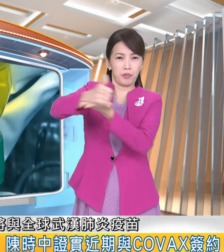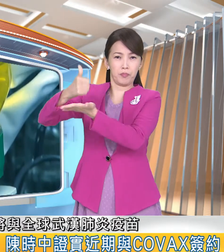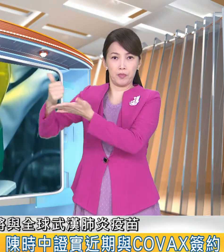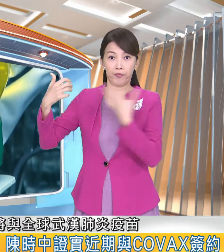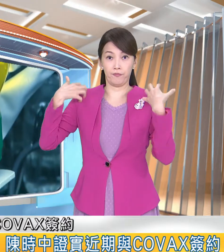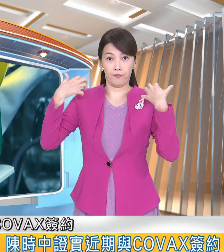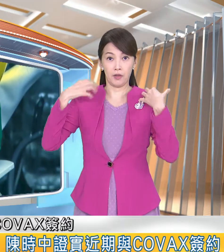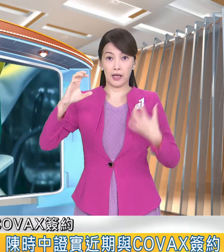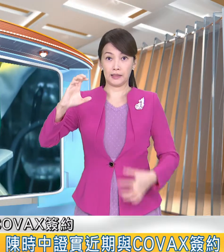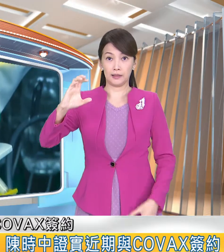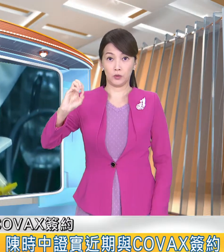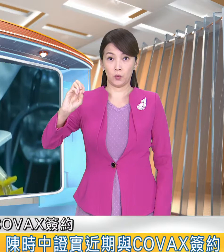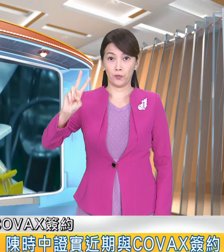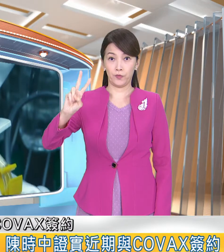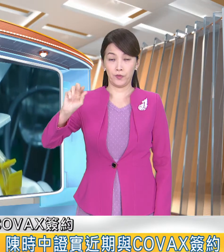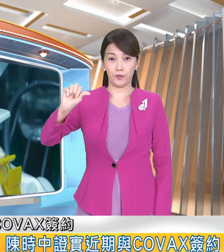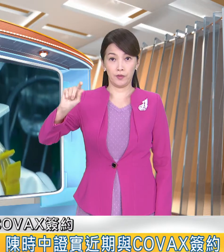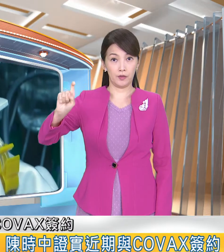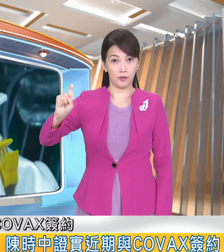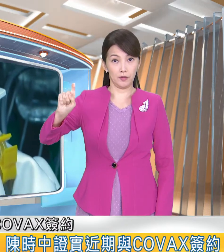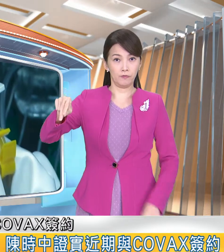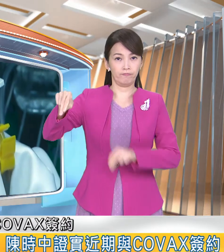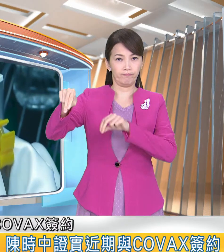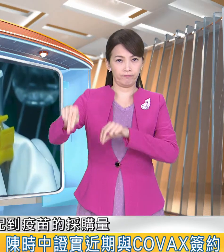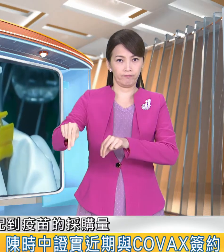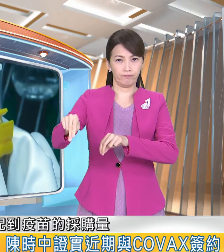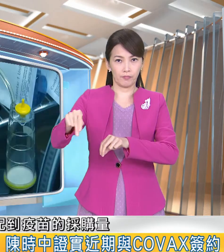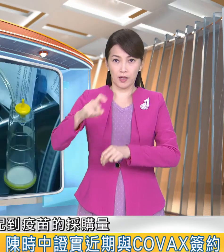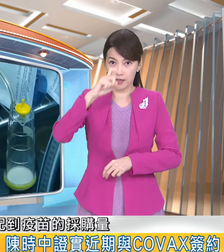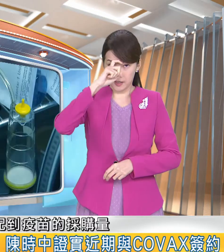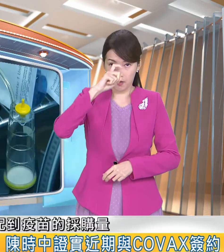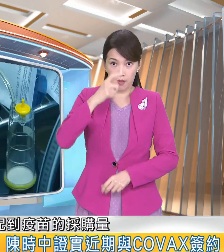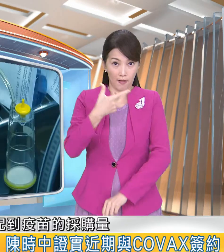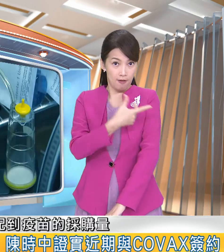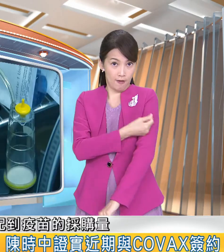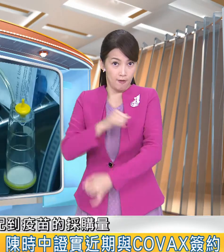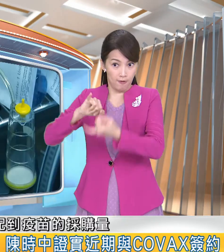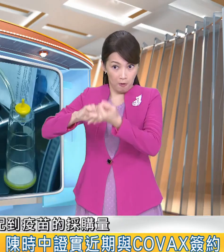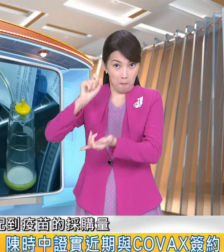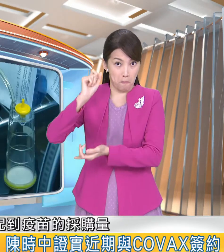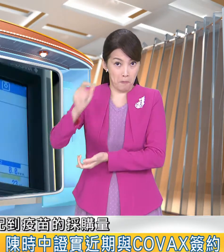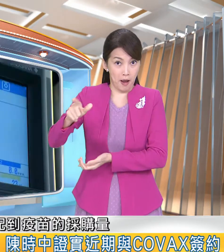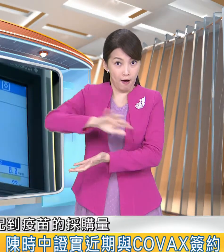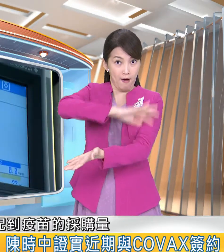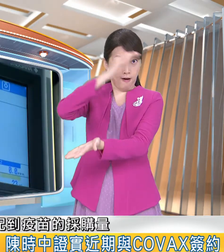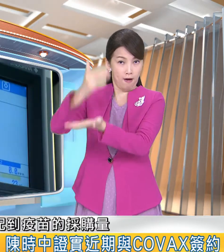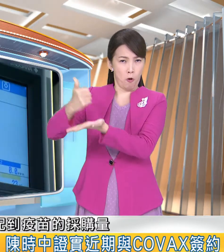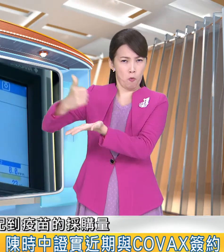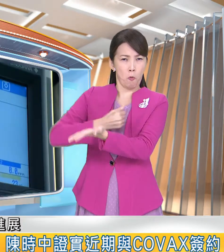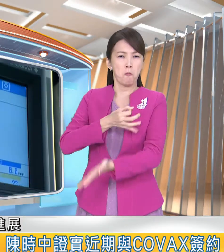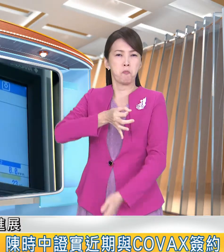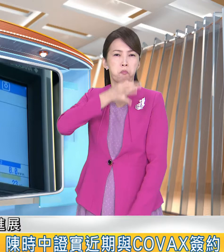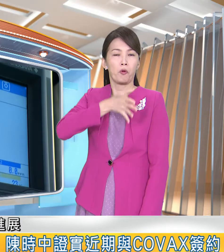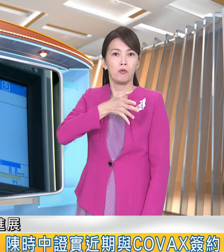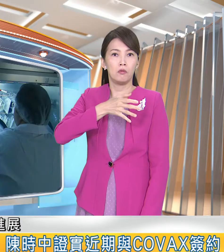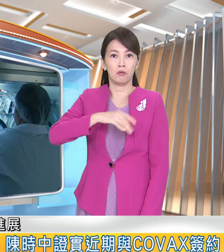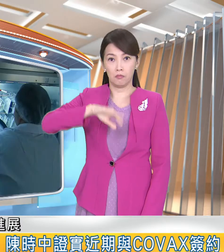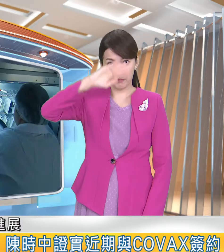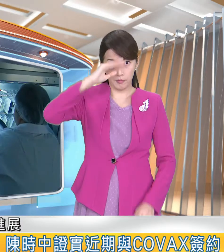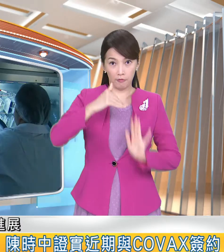供应平台 COVAX 签约，确保能分配到的疫苗采购量。对于这项进展，指